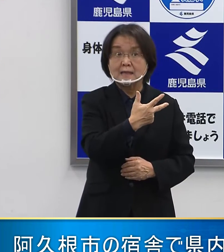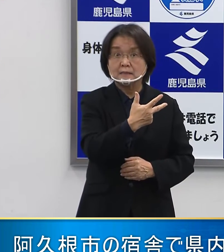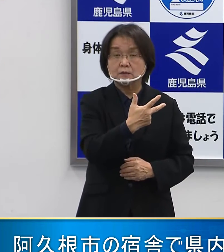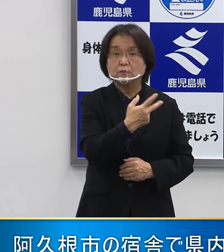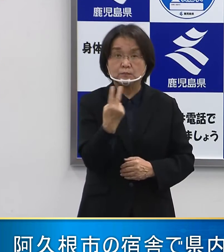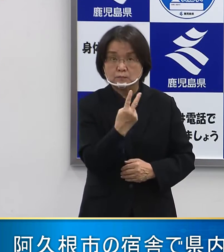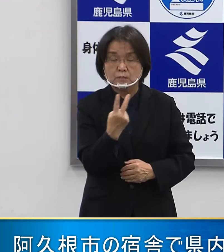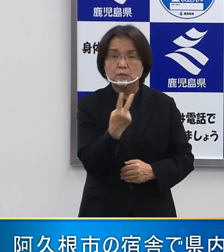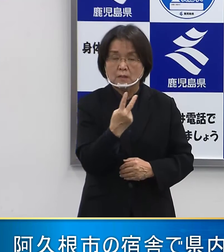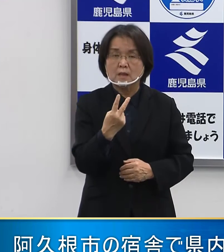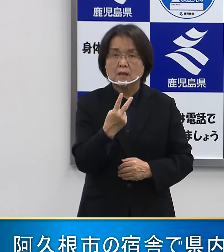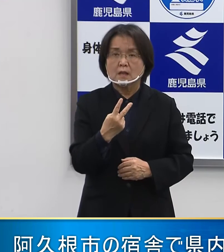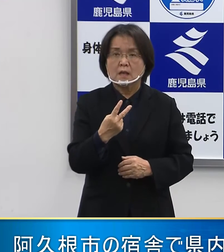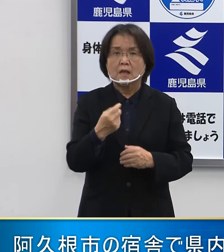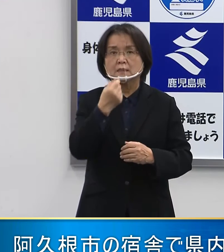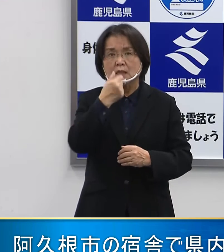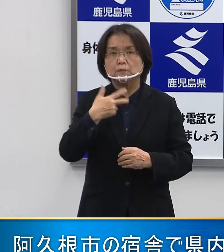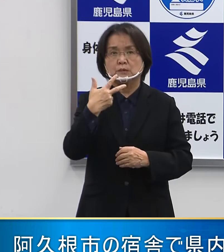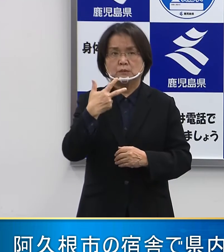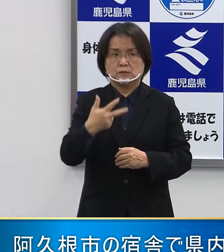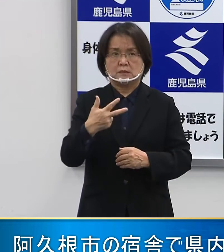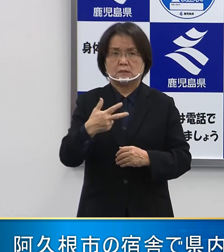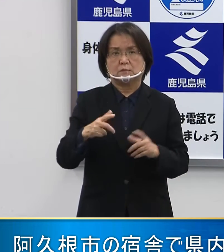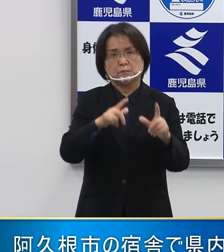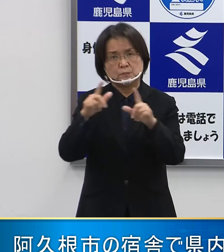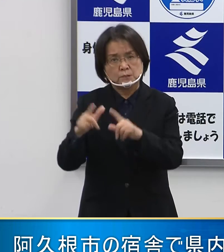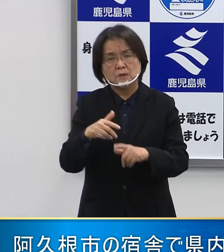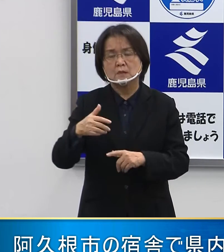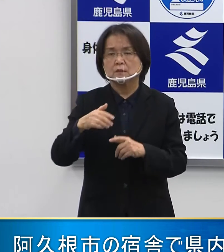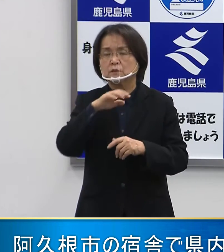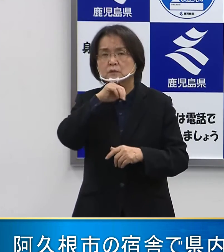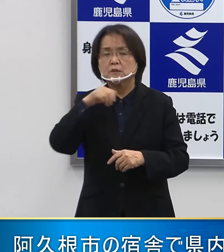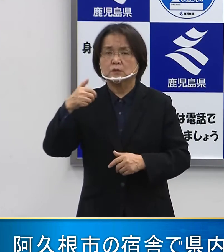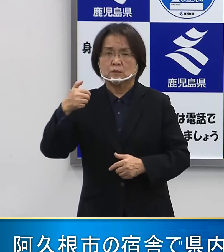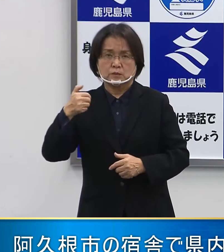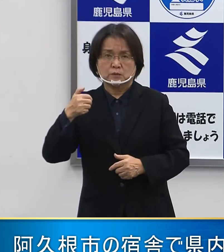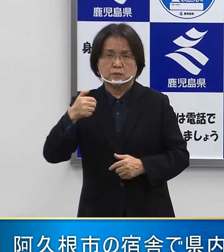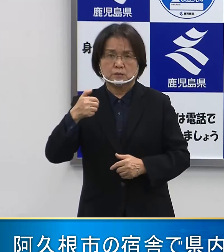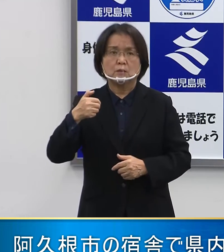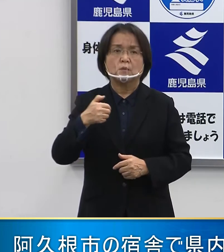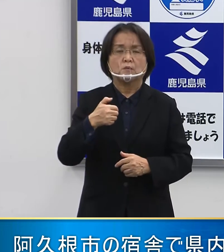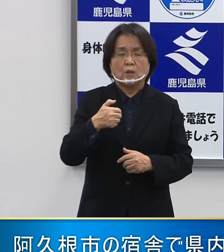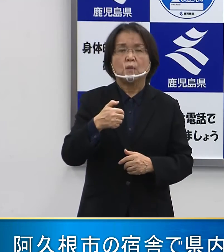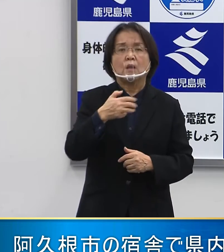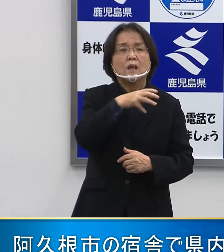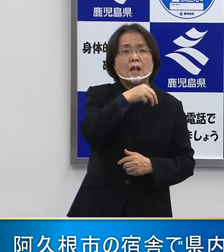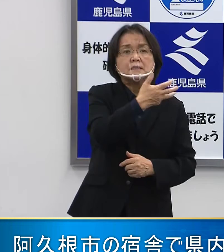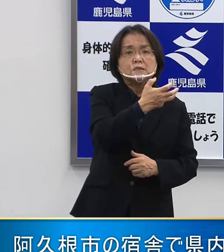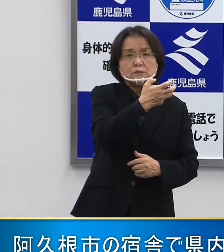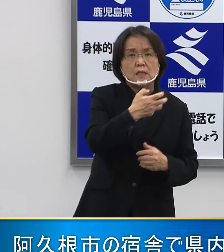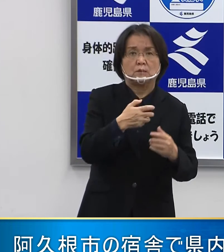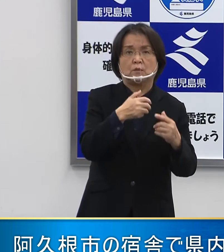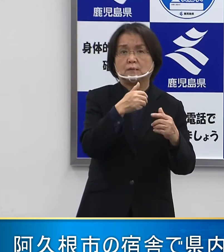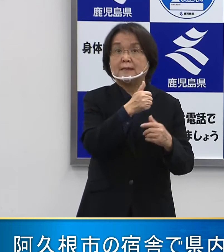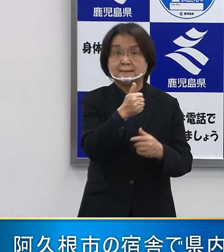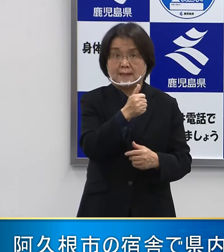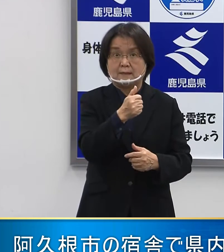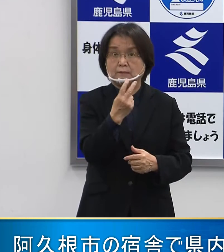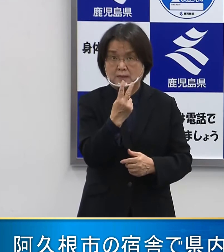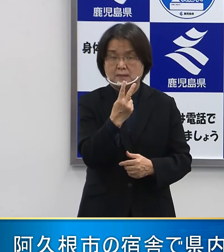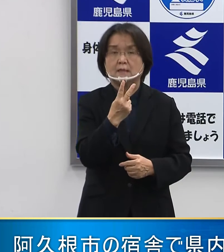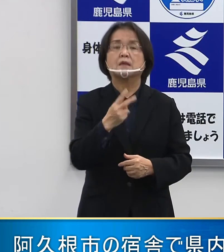方は垂水市在住の50代と80代の男性ですこの